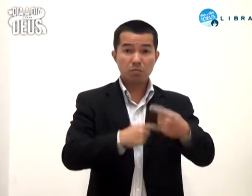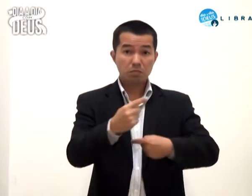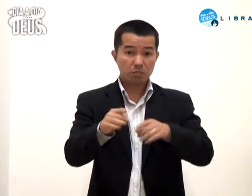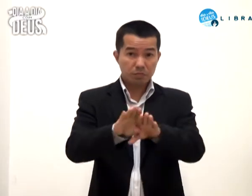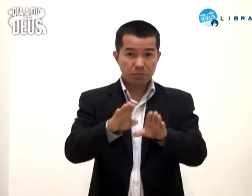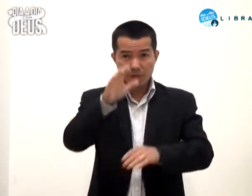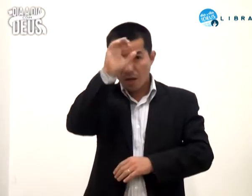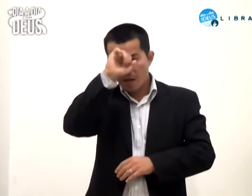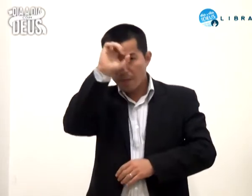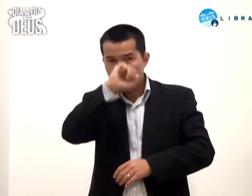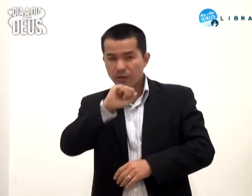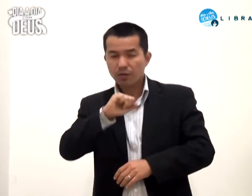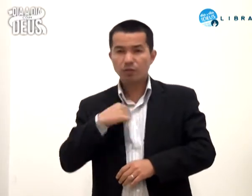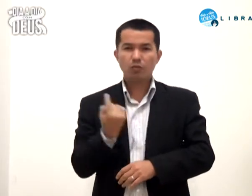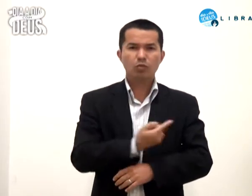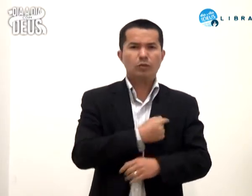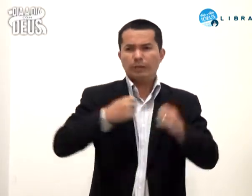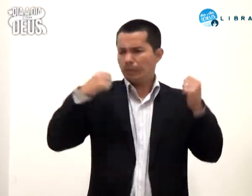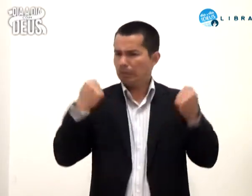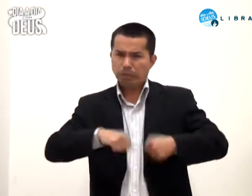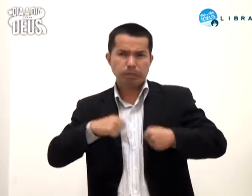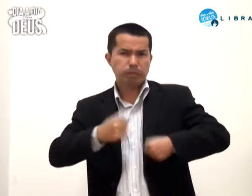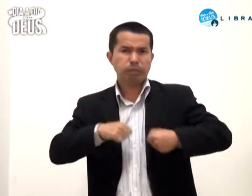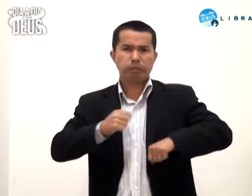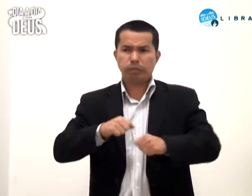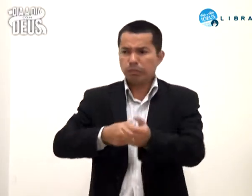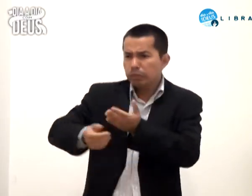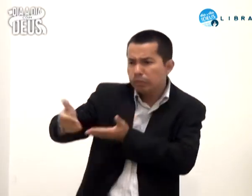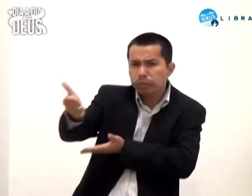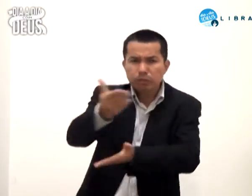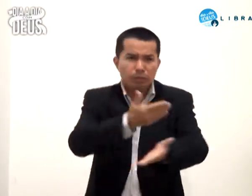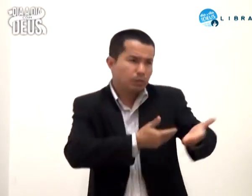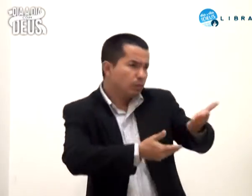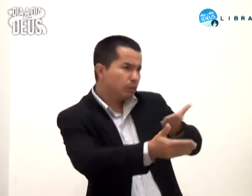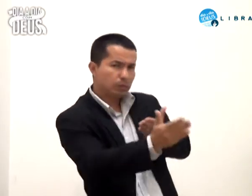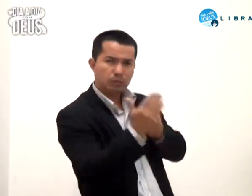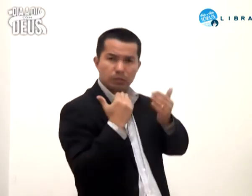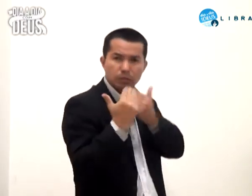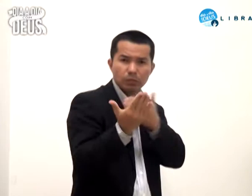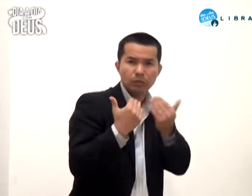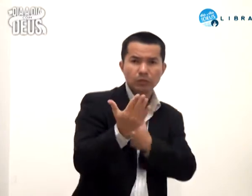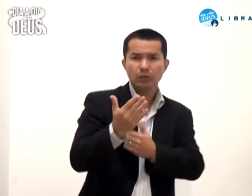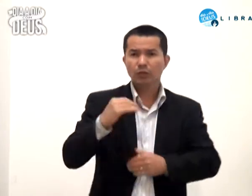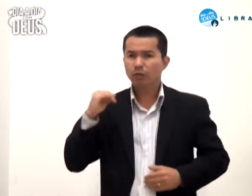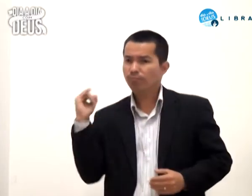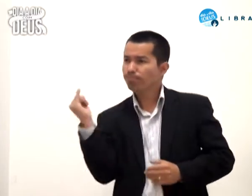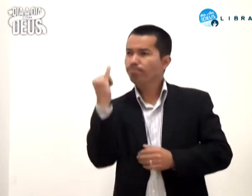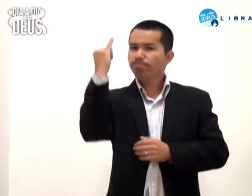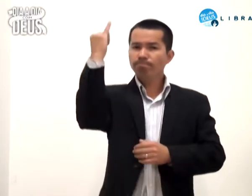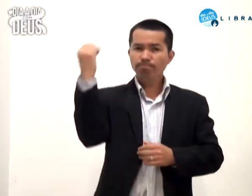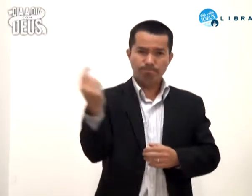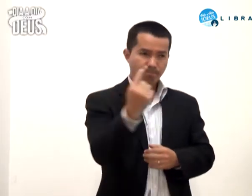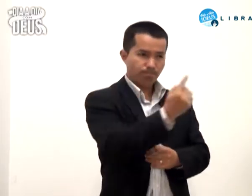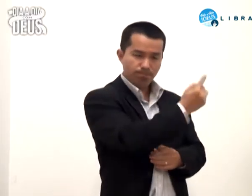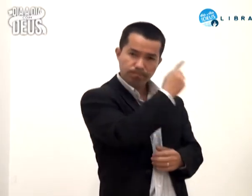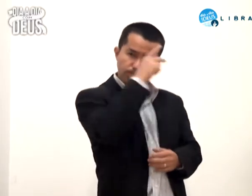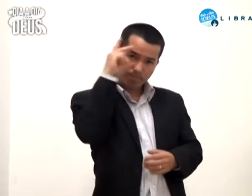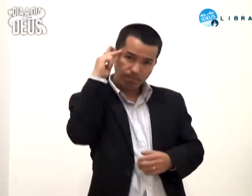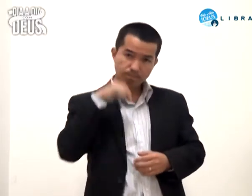aprendemos que precisamos nos relacionar com os outros, com as pessoas, e para poder viver o amor, para